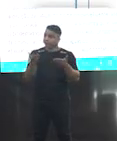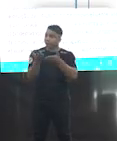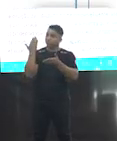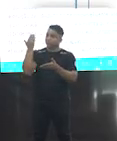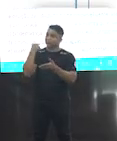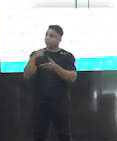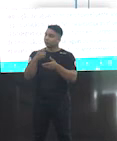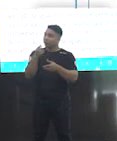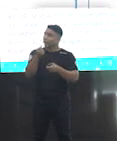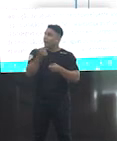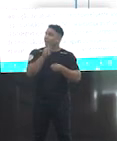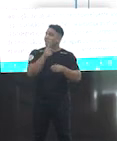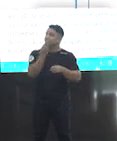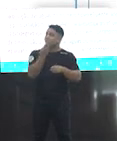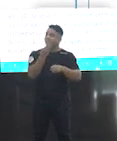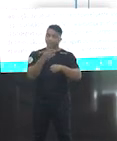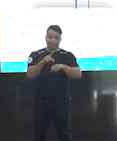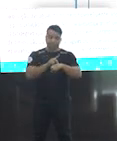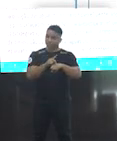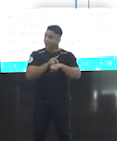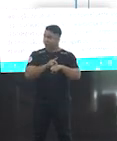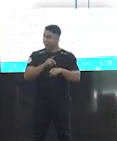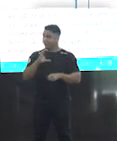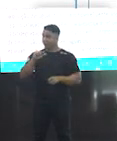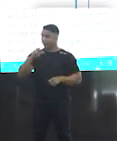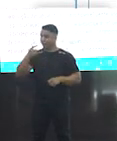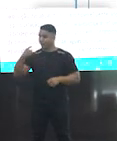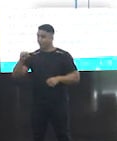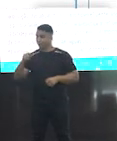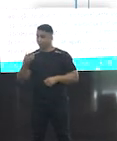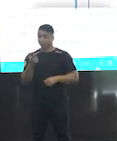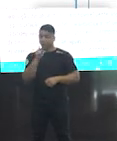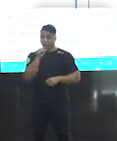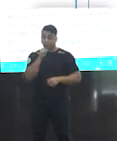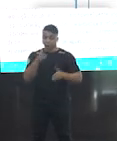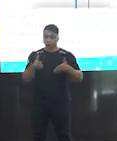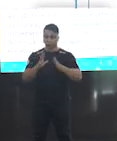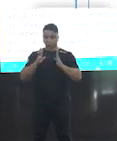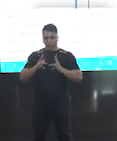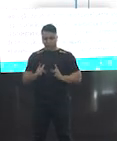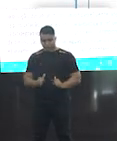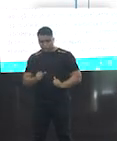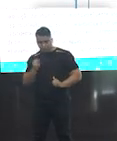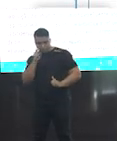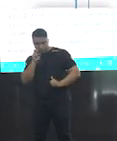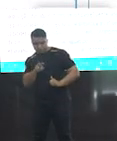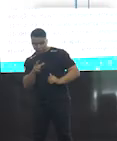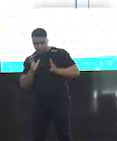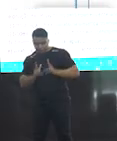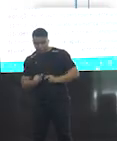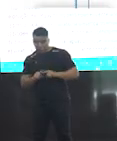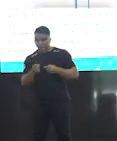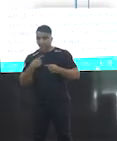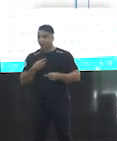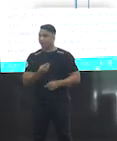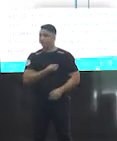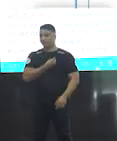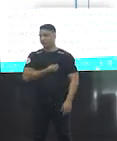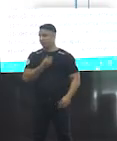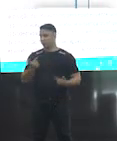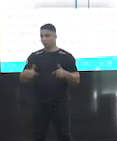de carvão. Essa água, embora límpida, era desprovida de vida.